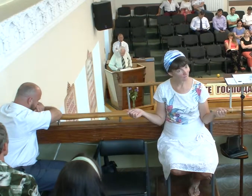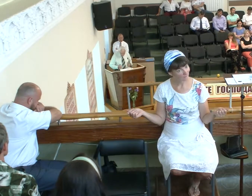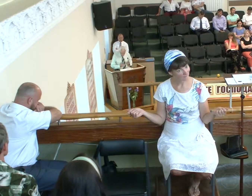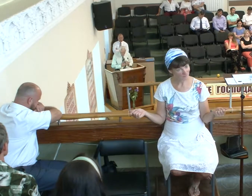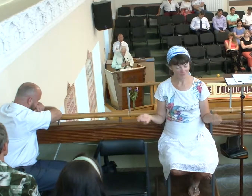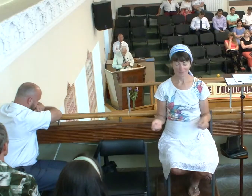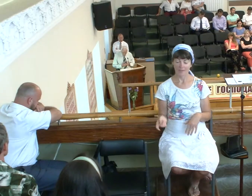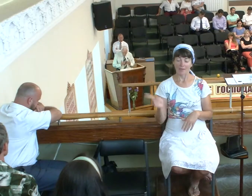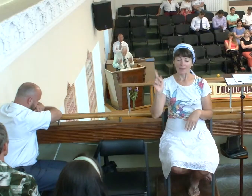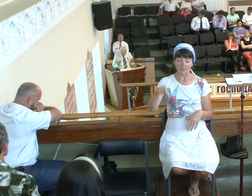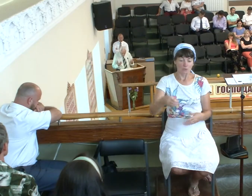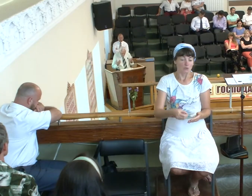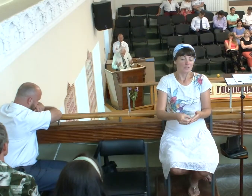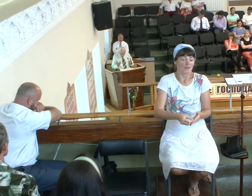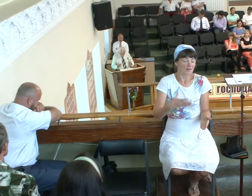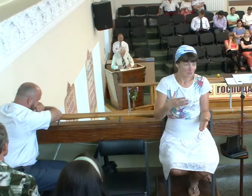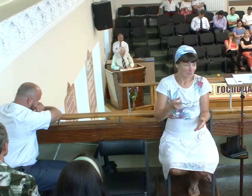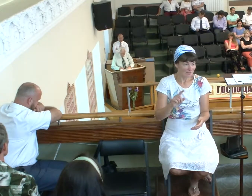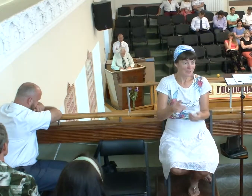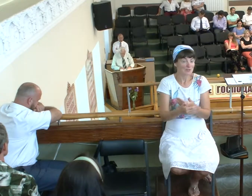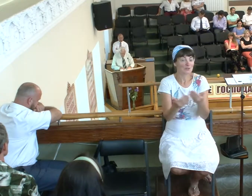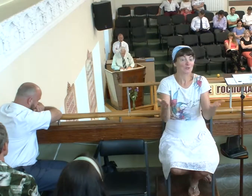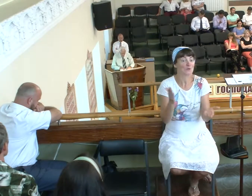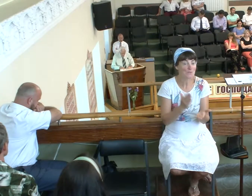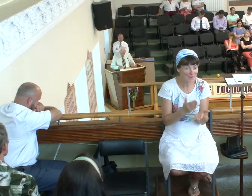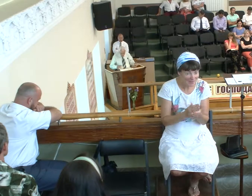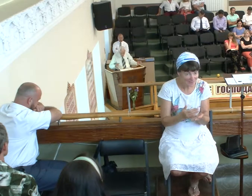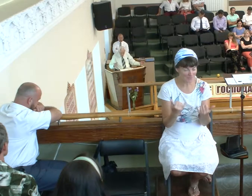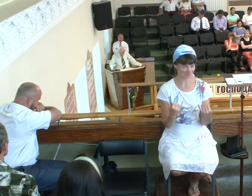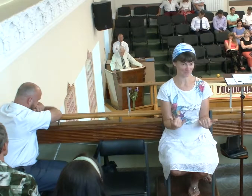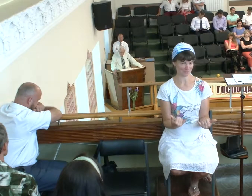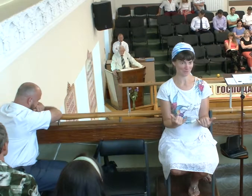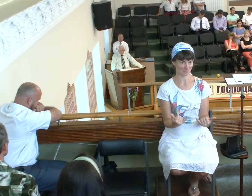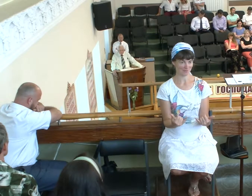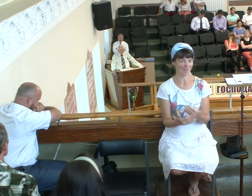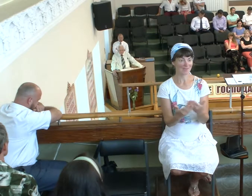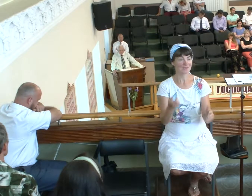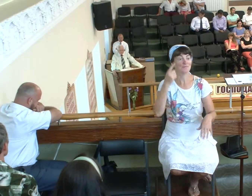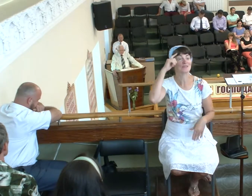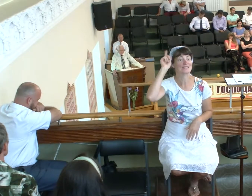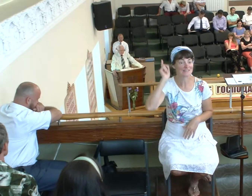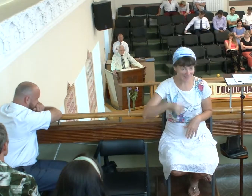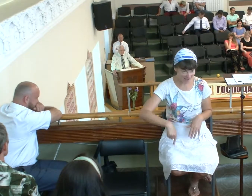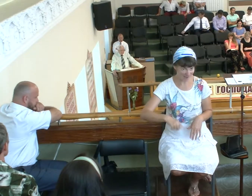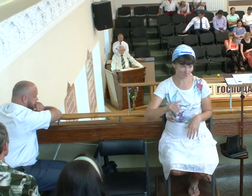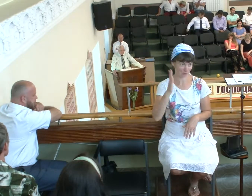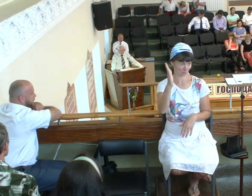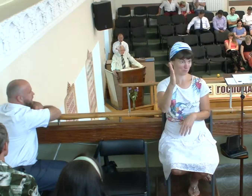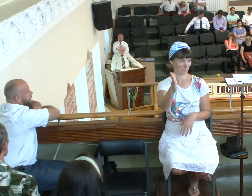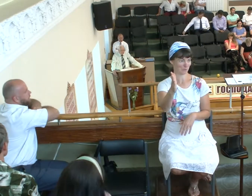то драгоценное, что мы имеем сегодня, мы знаем, что нас ожидает.